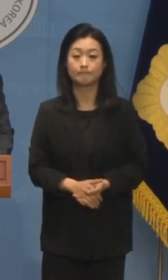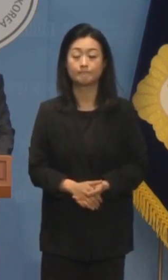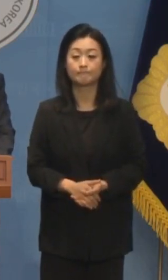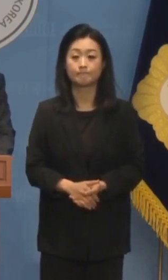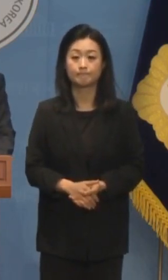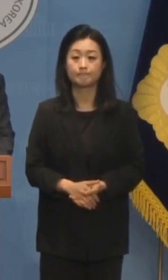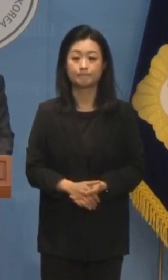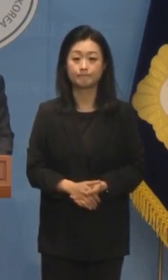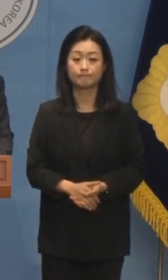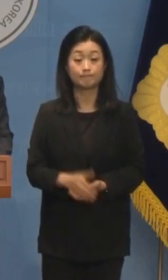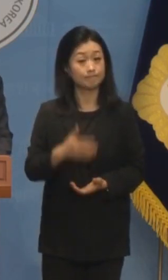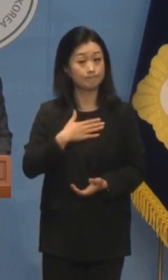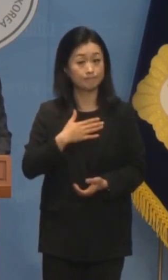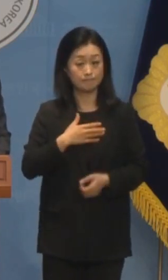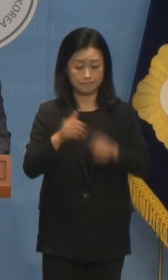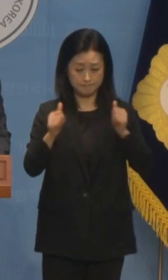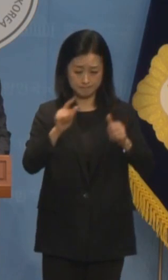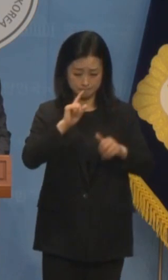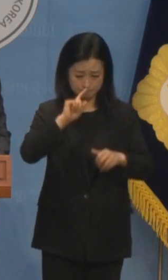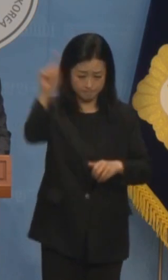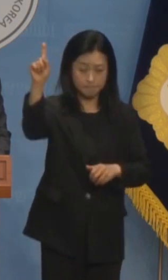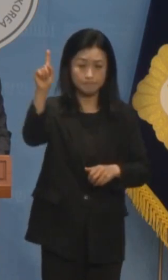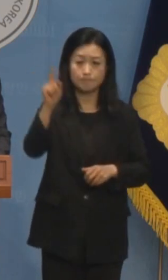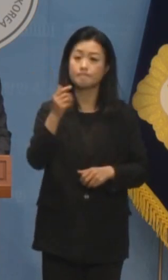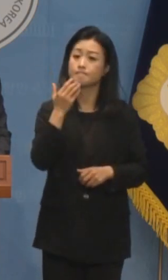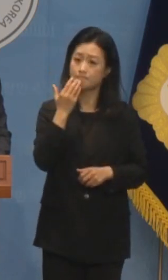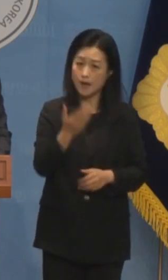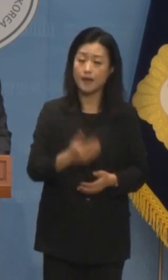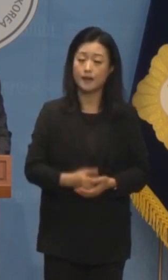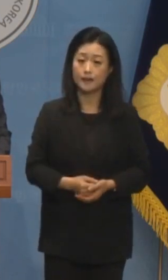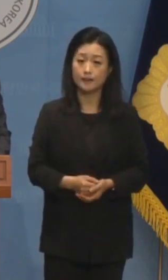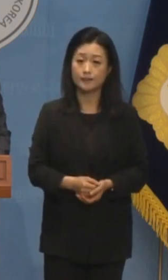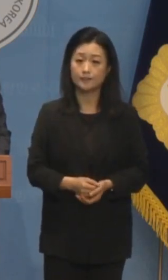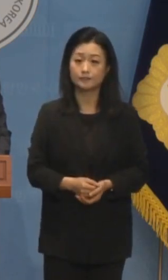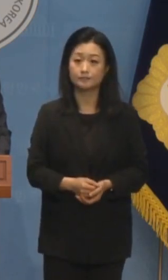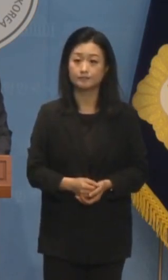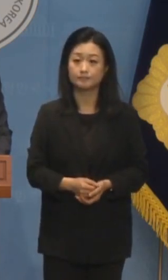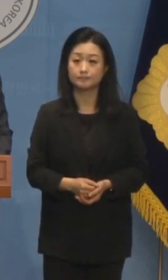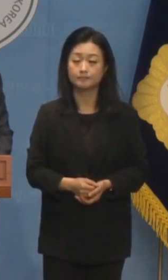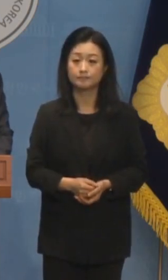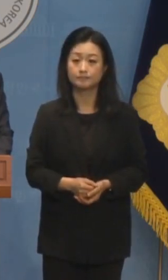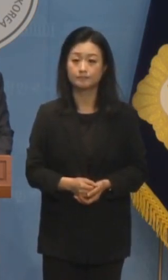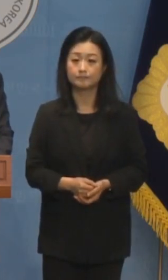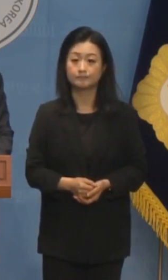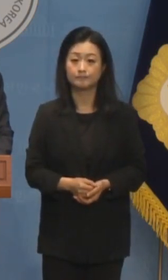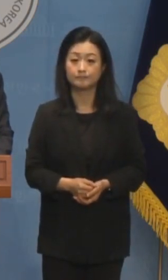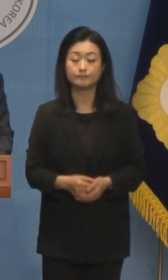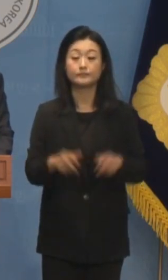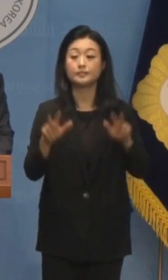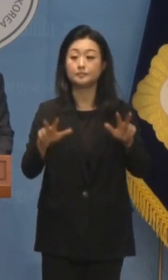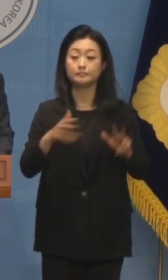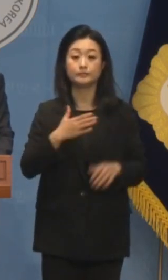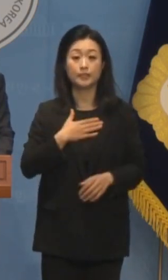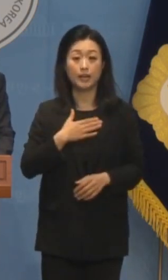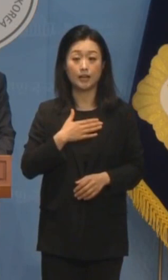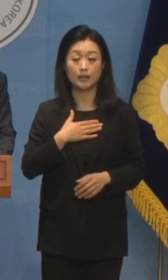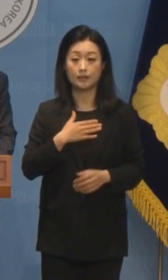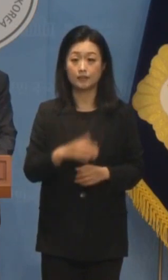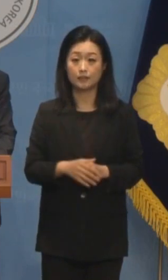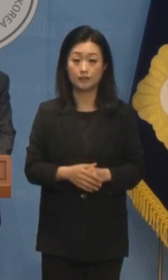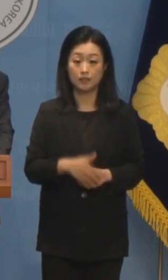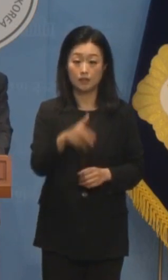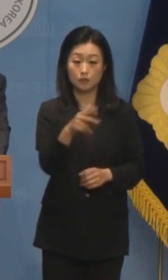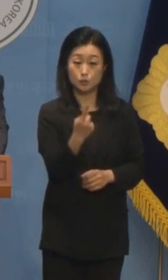법적 대응도 적극 추진할 생각입니다. 지금 저는 조영